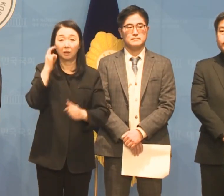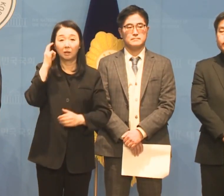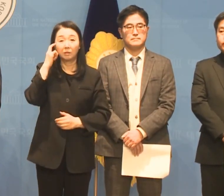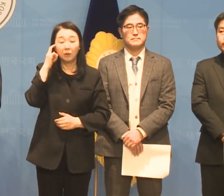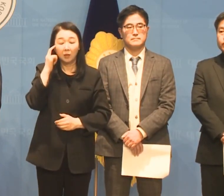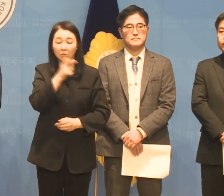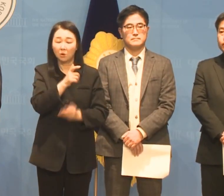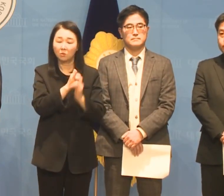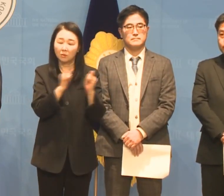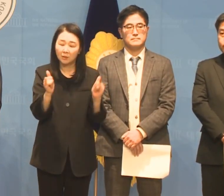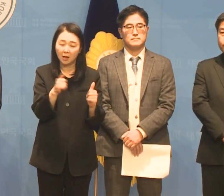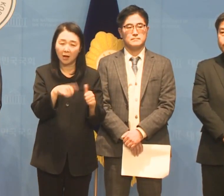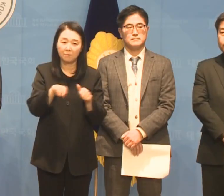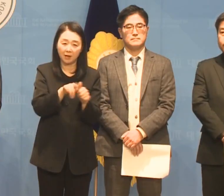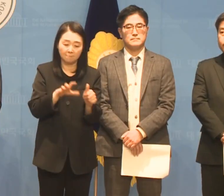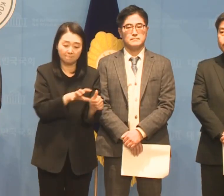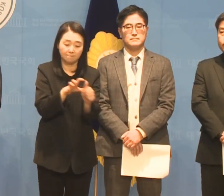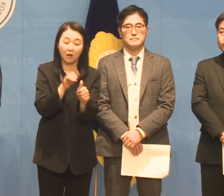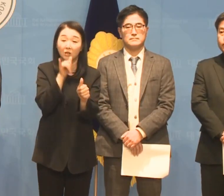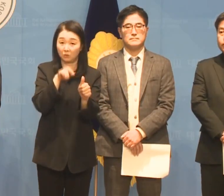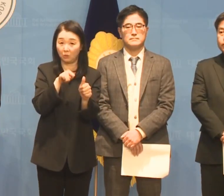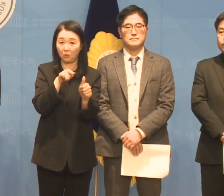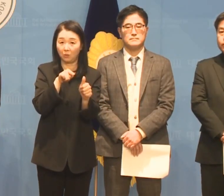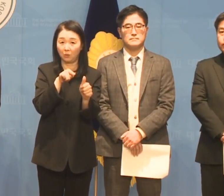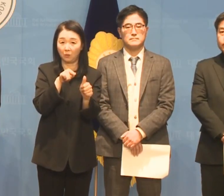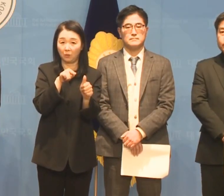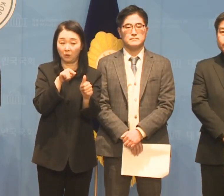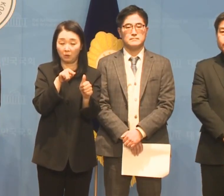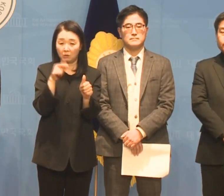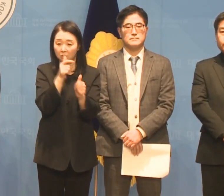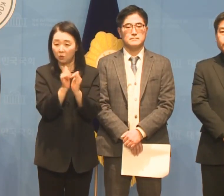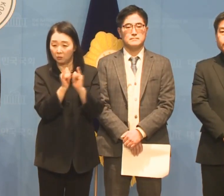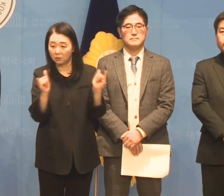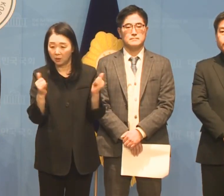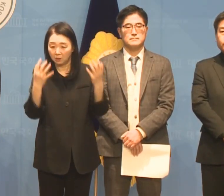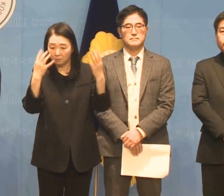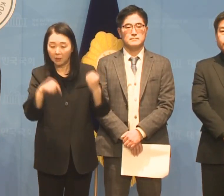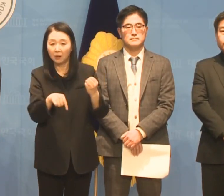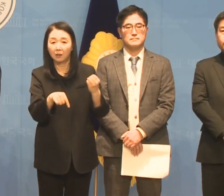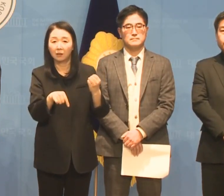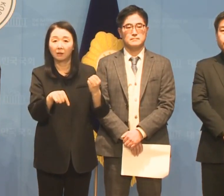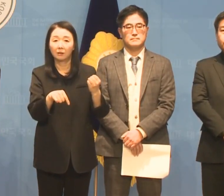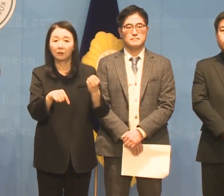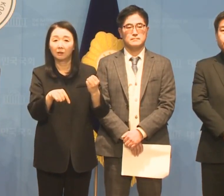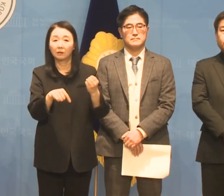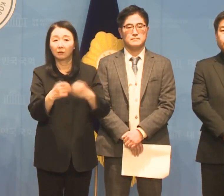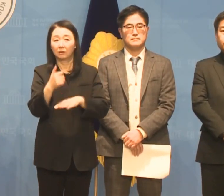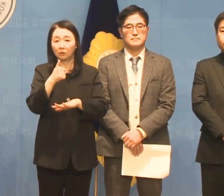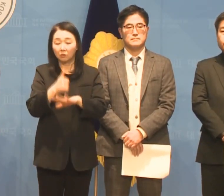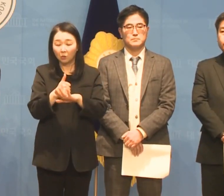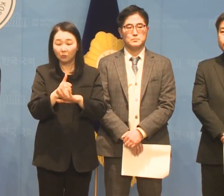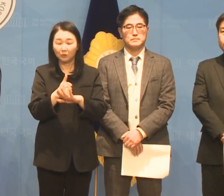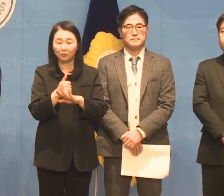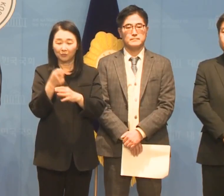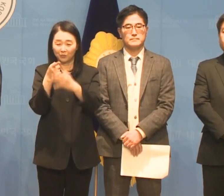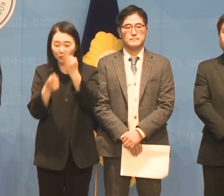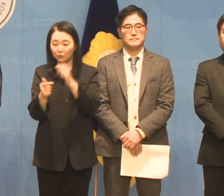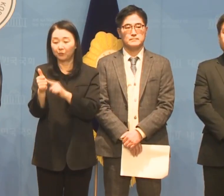많은 변호사를 데리고 있습니다. 그런데 그런 변호사가 많은 상황에서도 이 사람에게